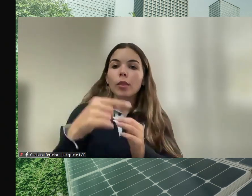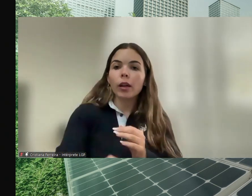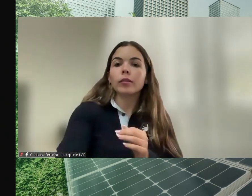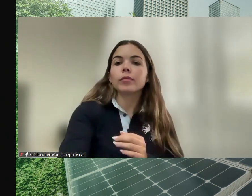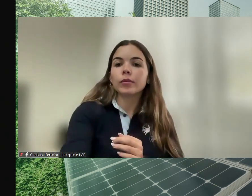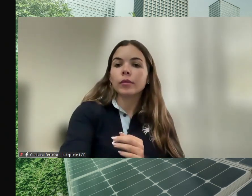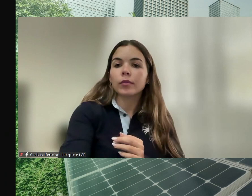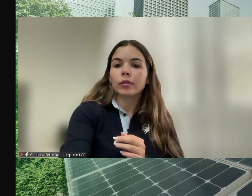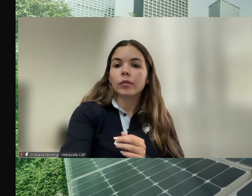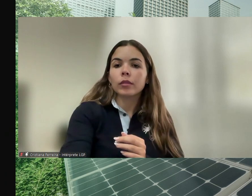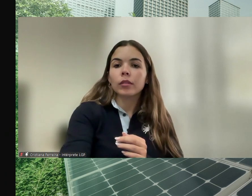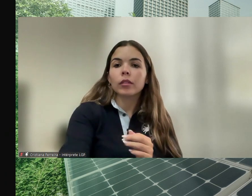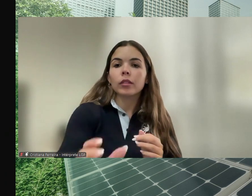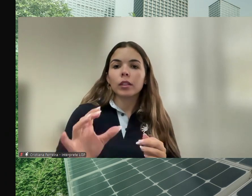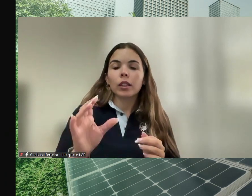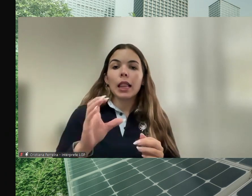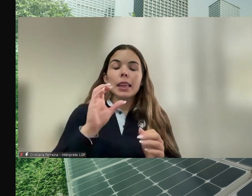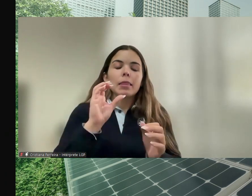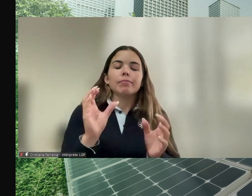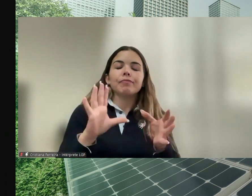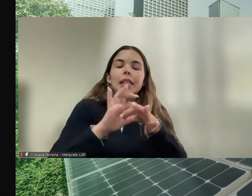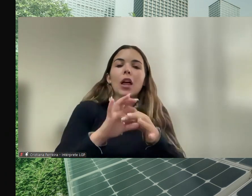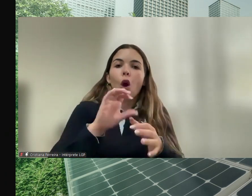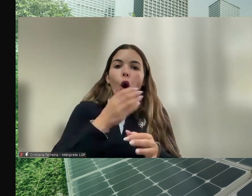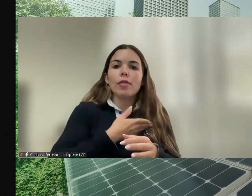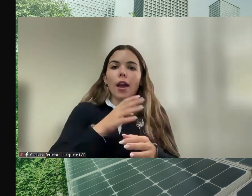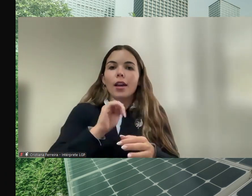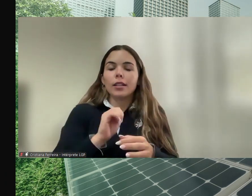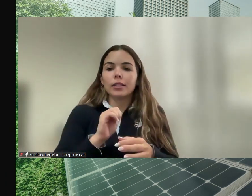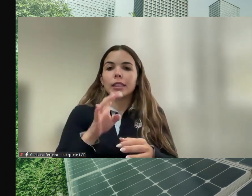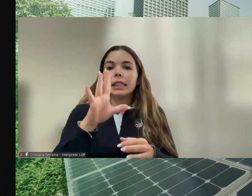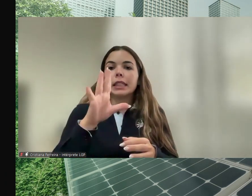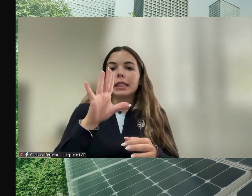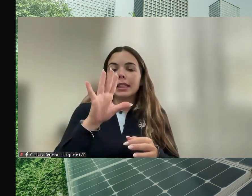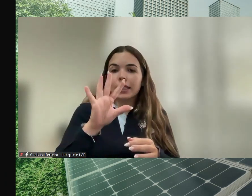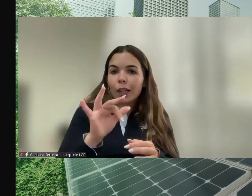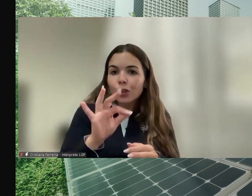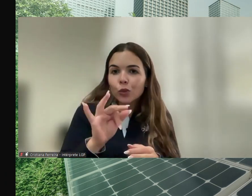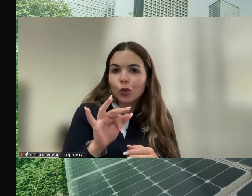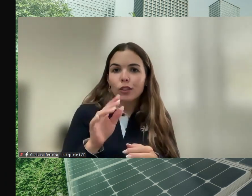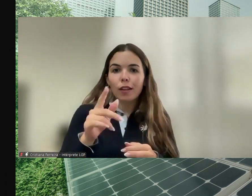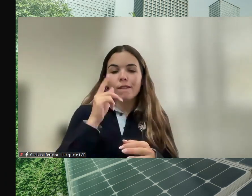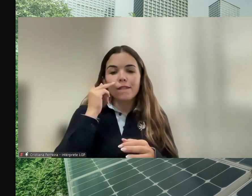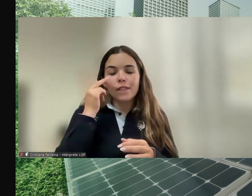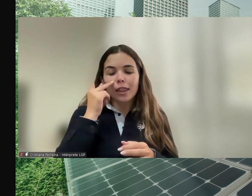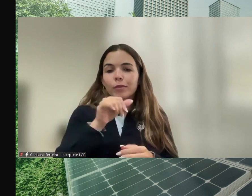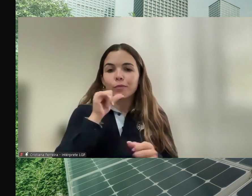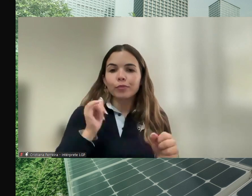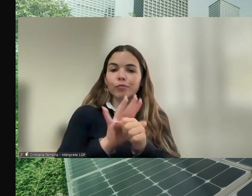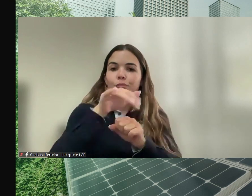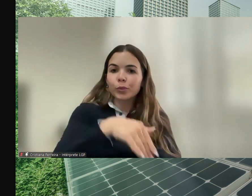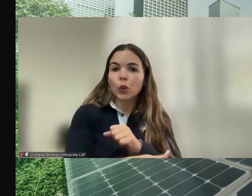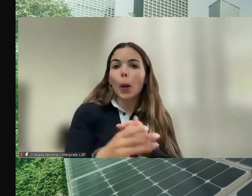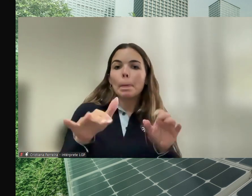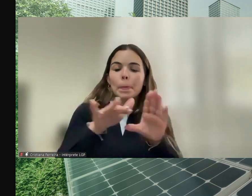digamos aqui no ODS 14, da proteção da vida marinha, onde os nossos stakeholders colaboraram, onde os nossos stakeholders